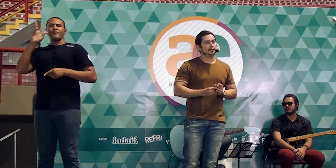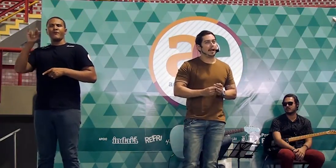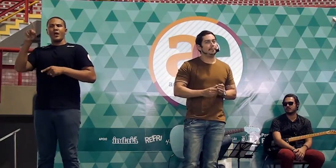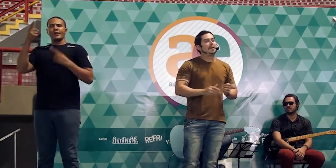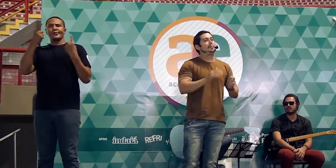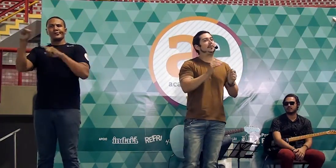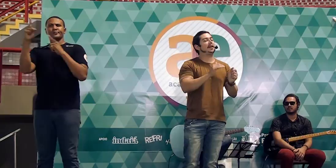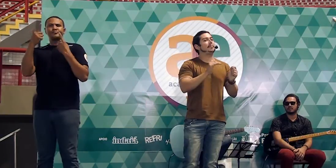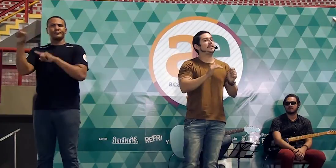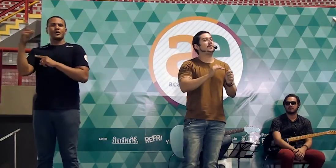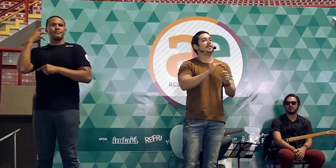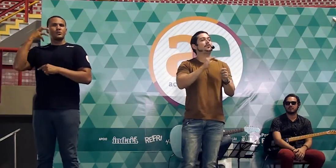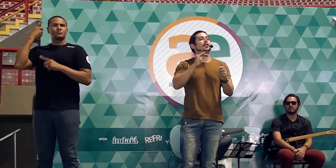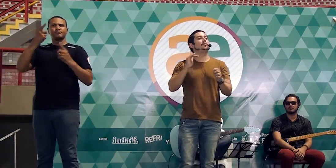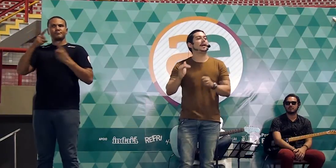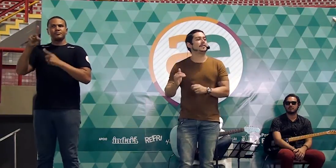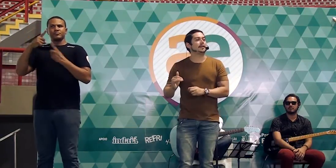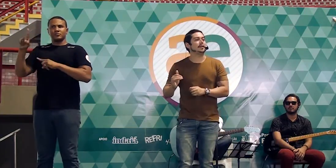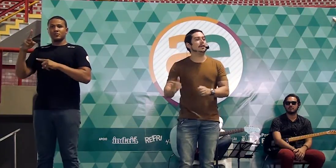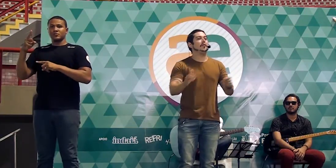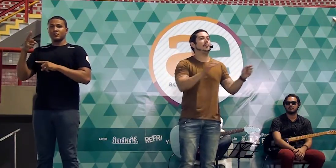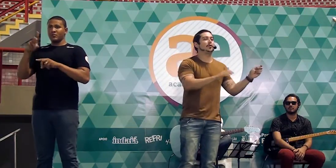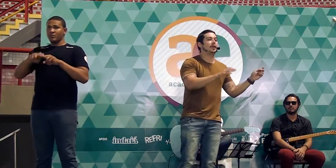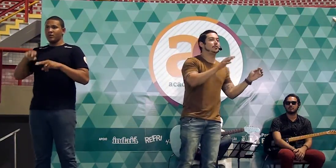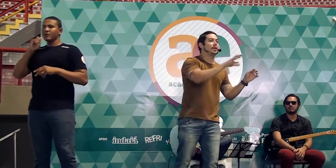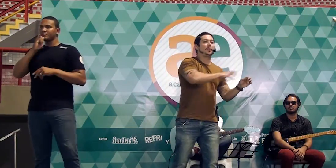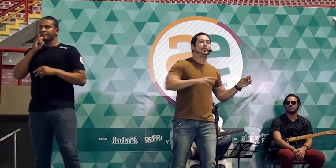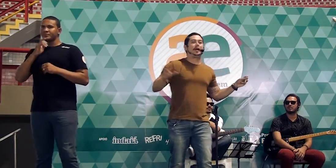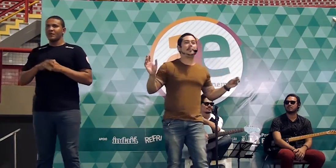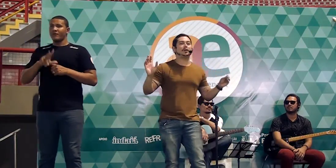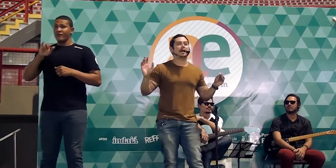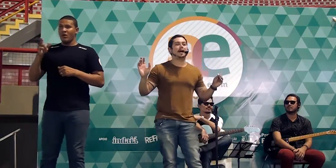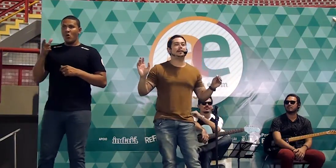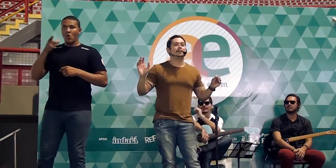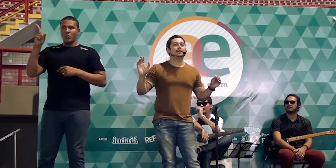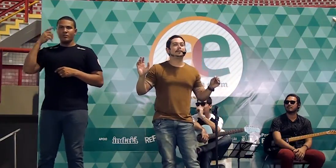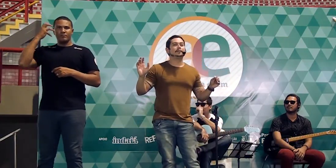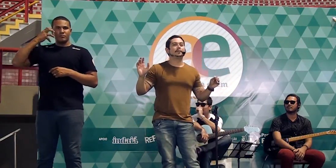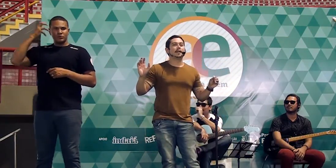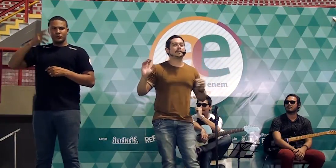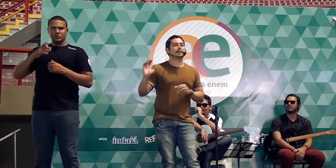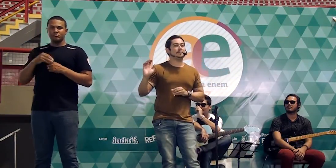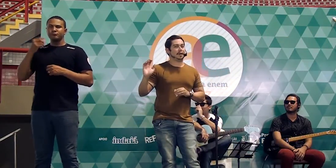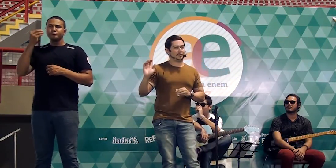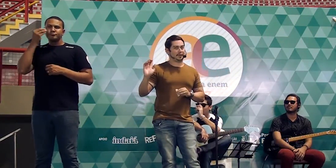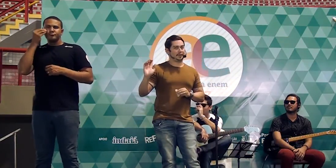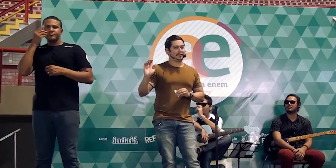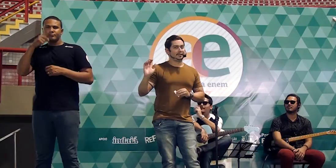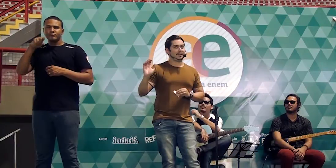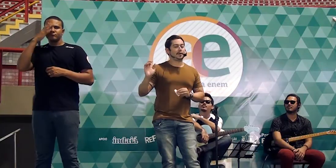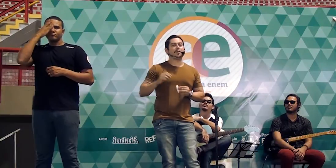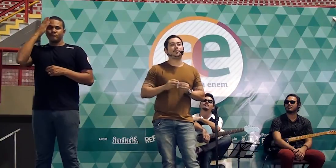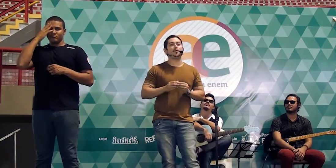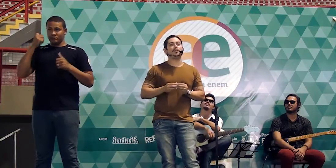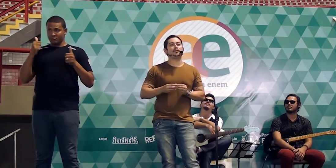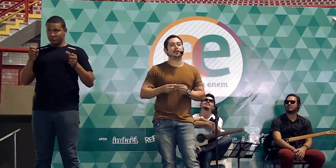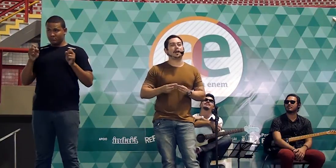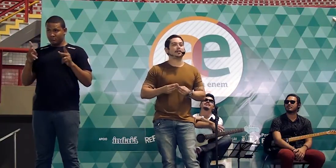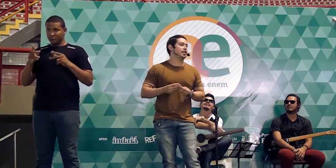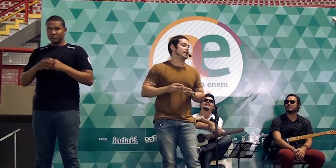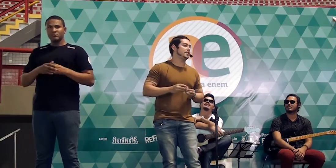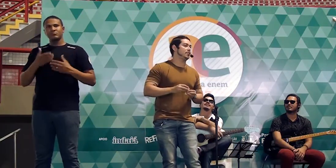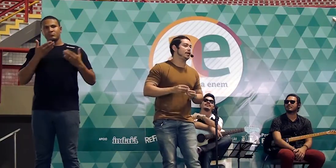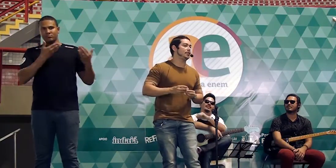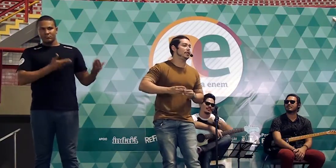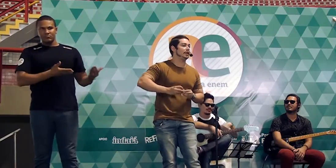protesto, tá? Para ficar mais fácil de eu enumerar isso aqui, eu vou para outra música para eu poder abordar essa temática, tá? Você vai pedir por menino tocar